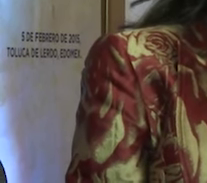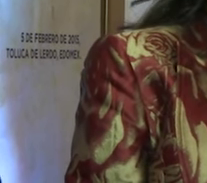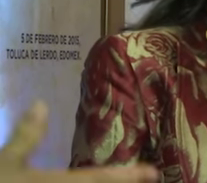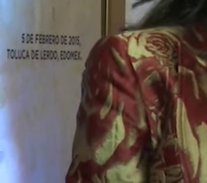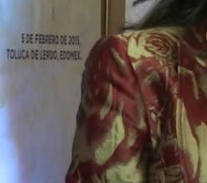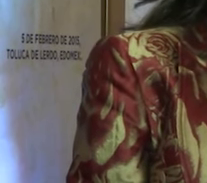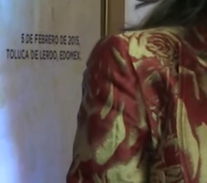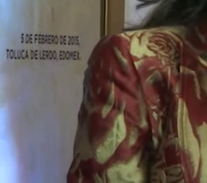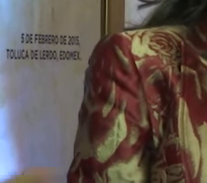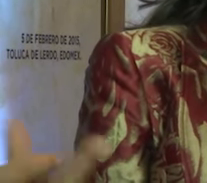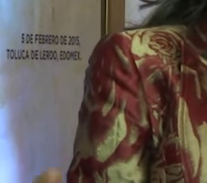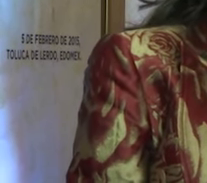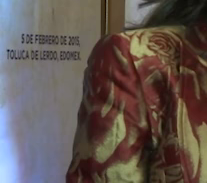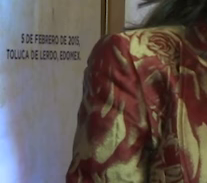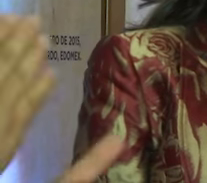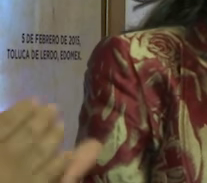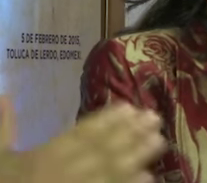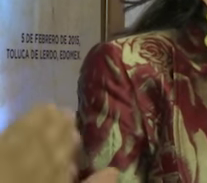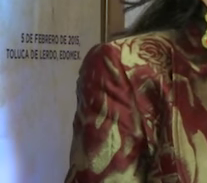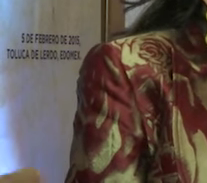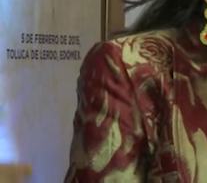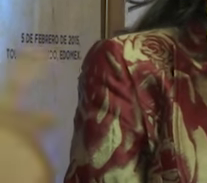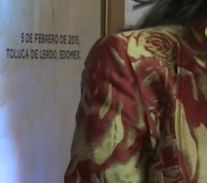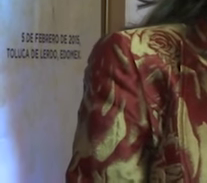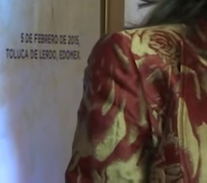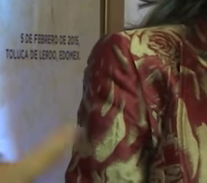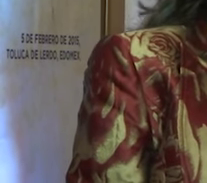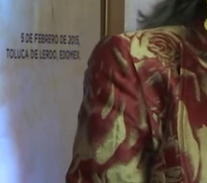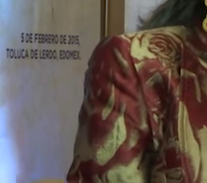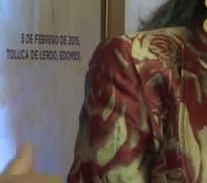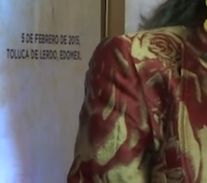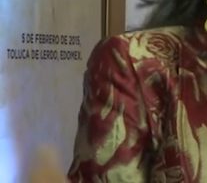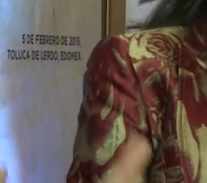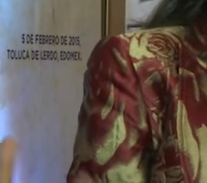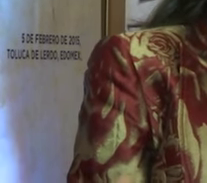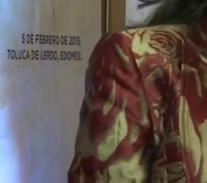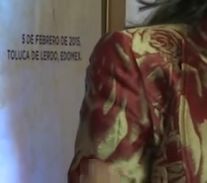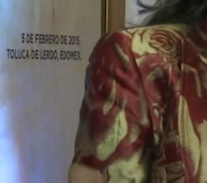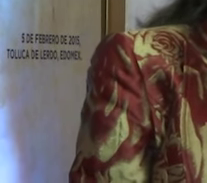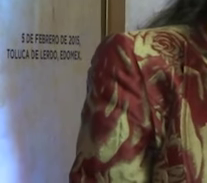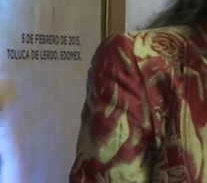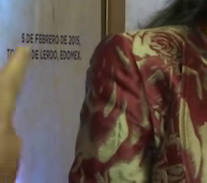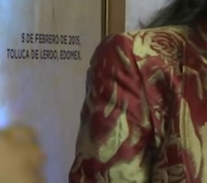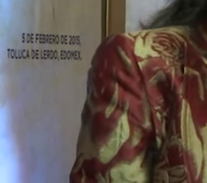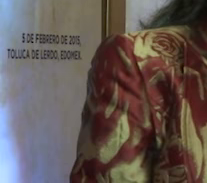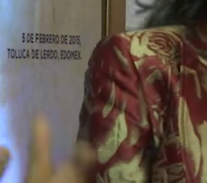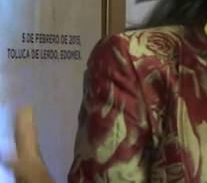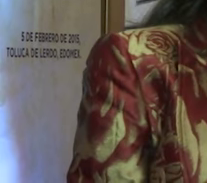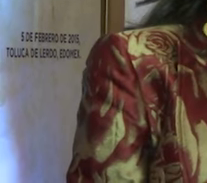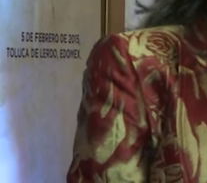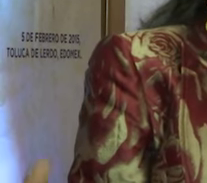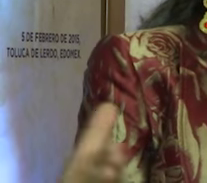tenemos que el principio de división de poderes fue, como no ha sido la excepción en ningún proceso constitucional moderno, uno de los motores